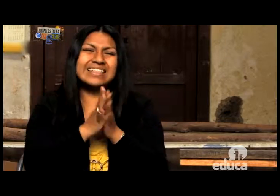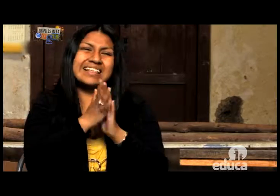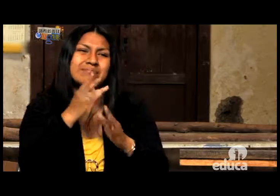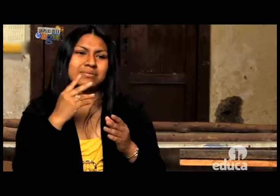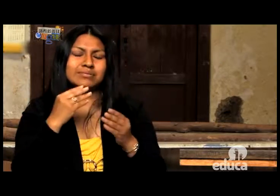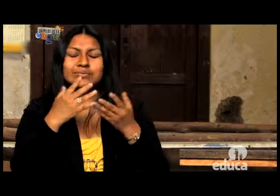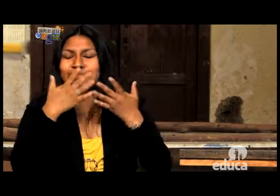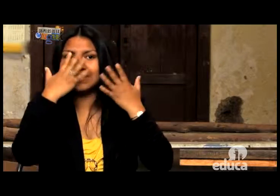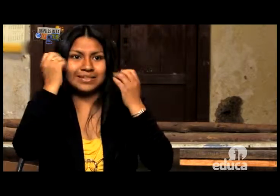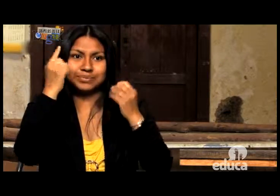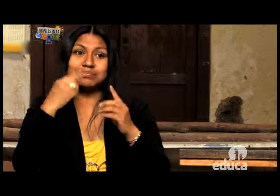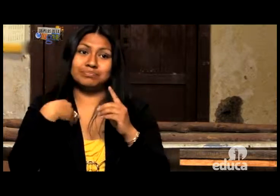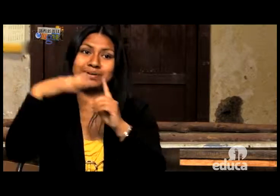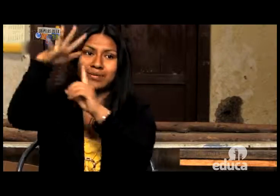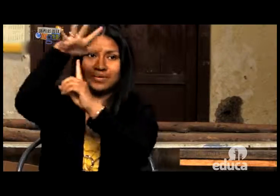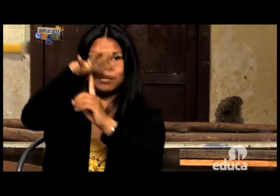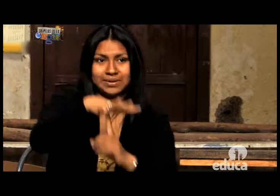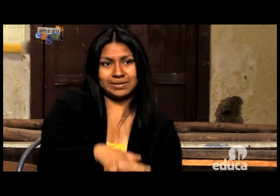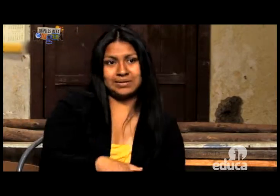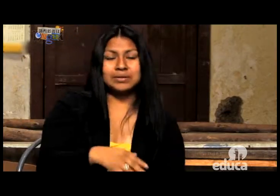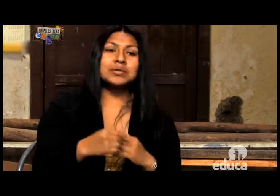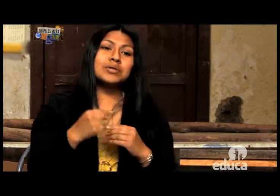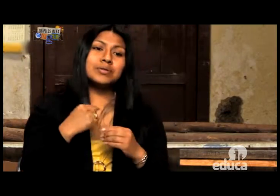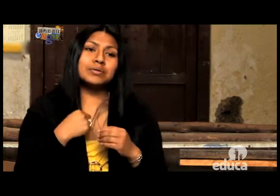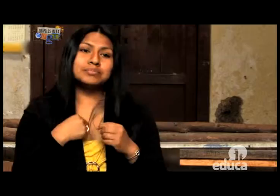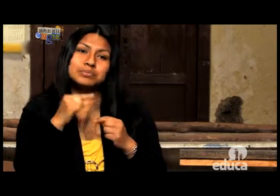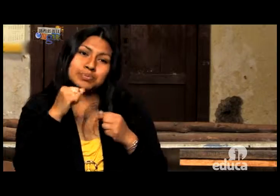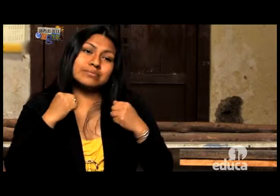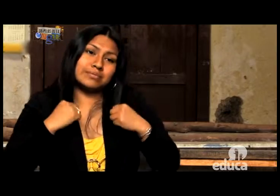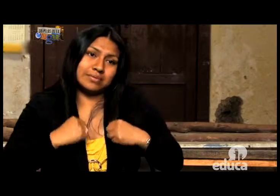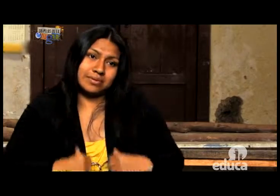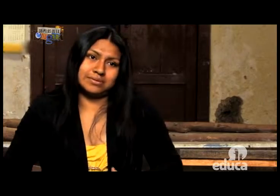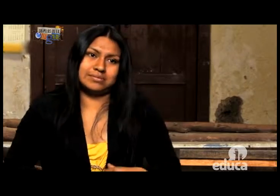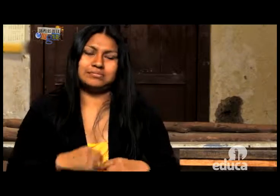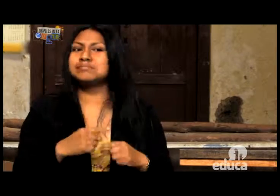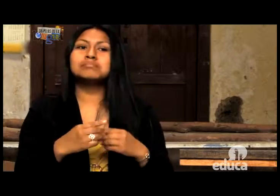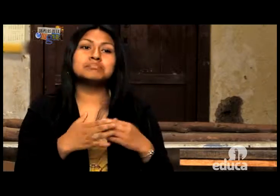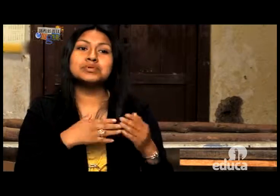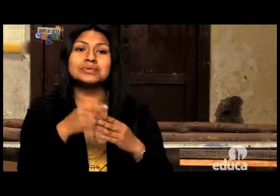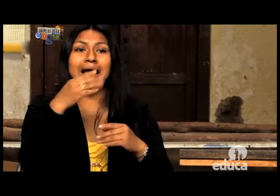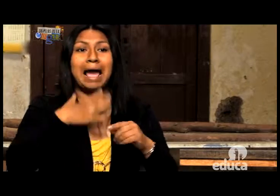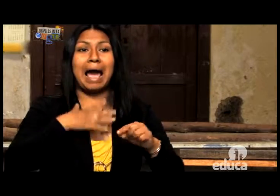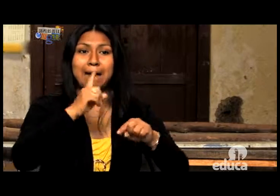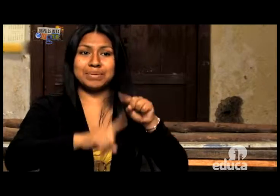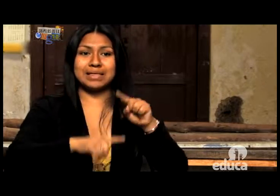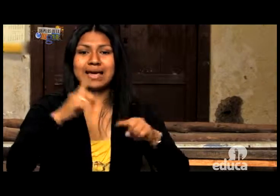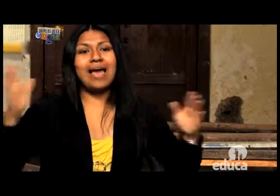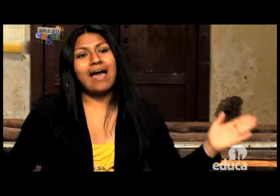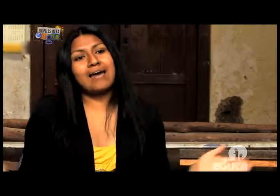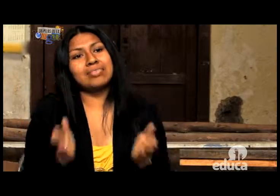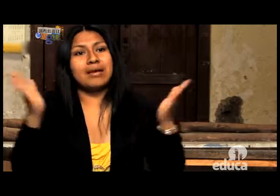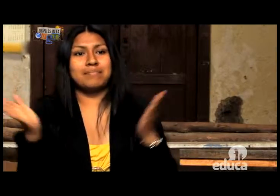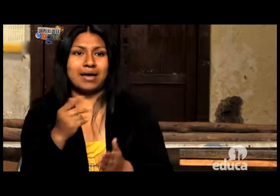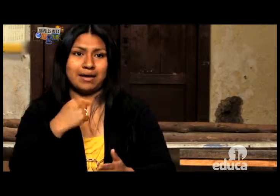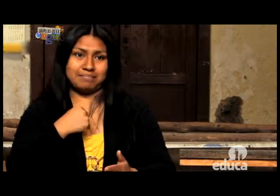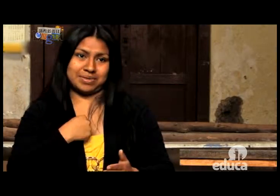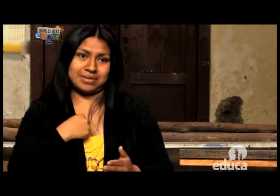humillaban. Esa situación me puso muy triste. Por suerte, mis amigos sordos me supieron animar